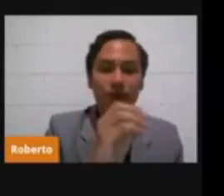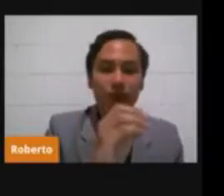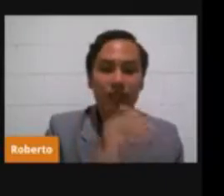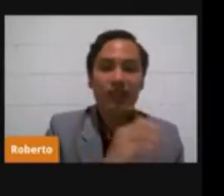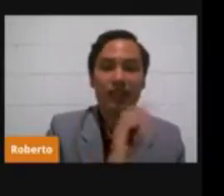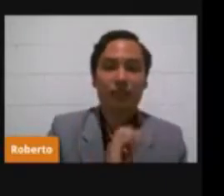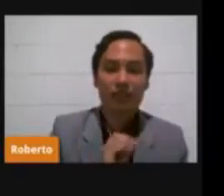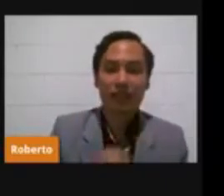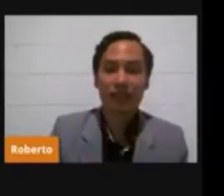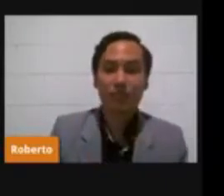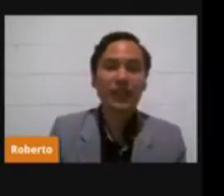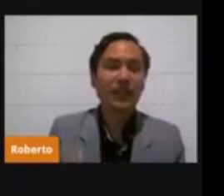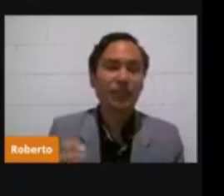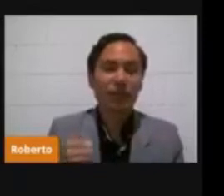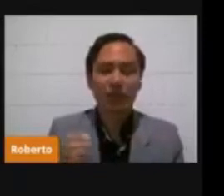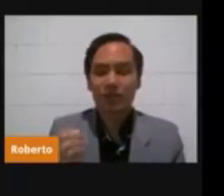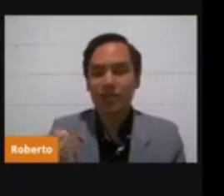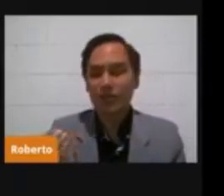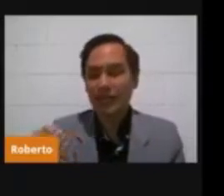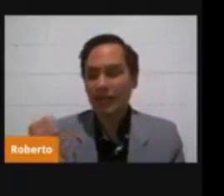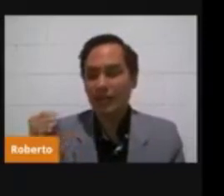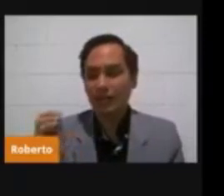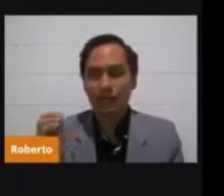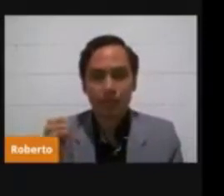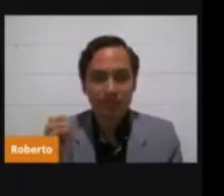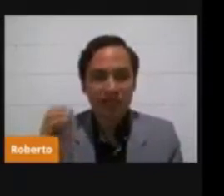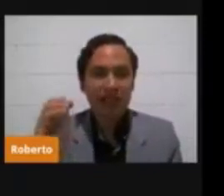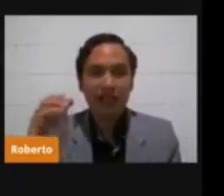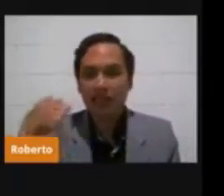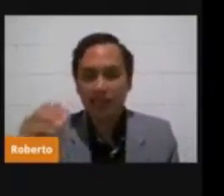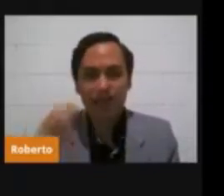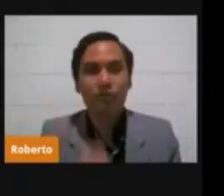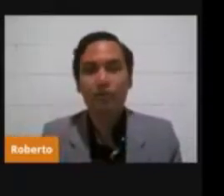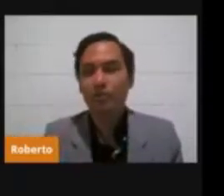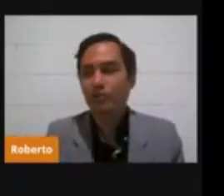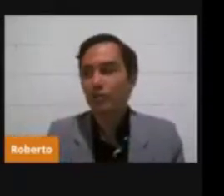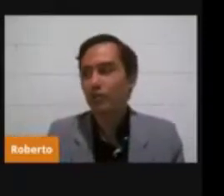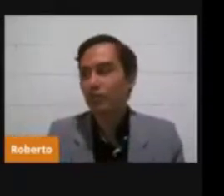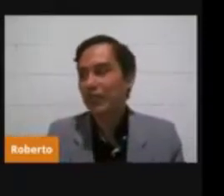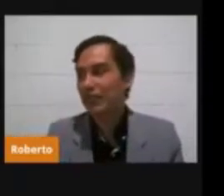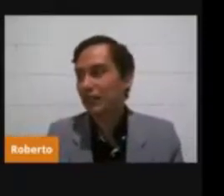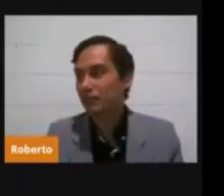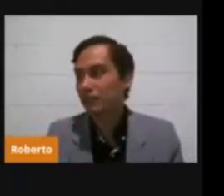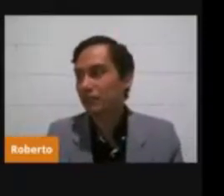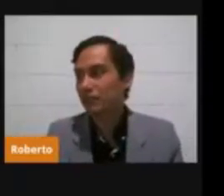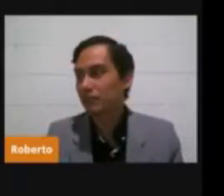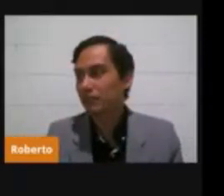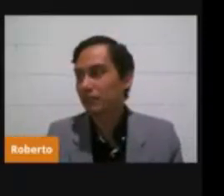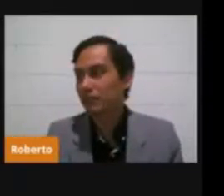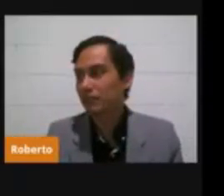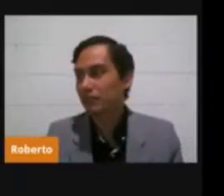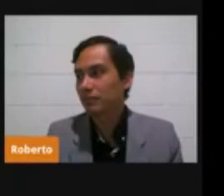dio dinero. Y le dijo, mire, espero que no se ofenda, le dijo, y le dejó un billete.